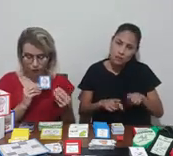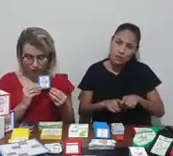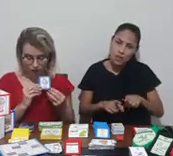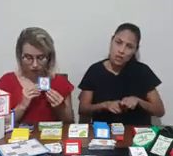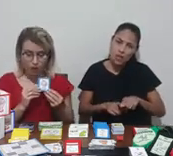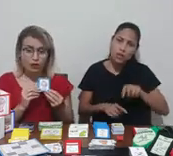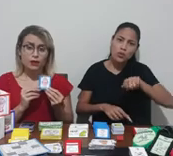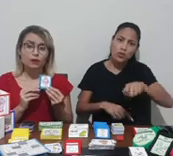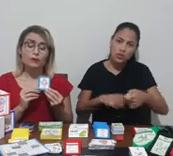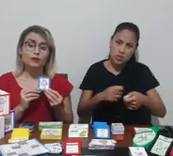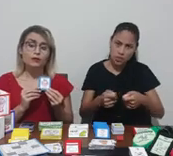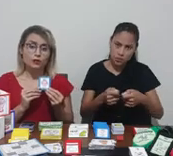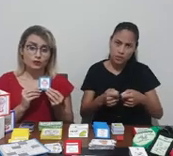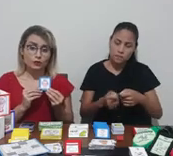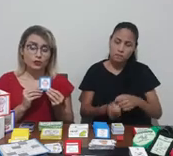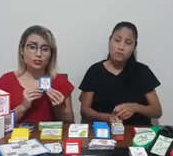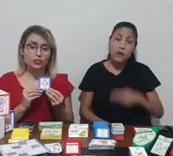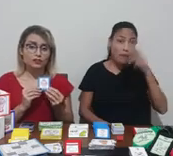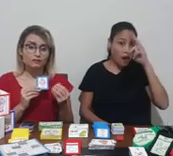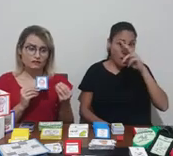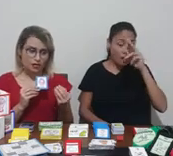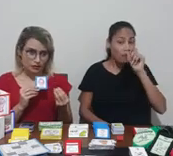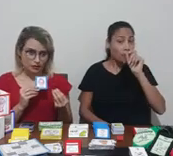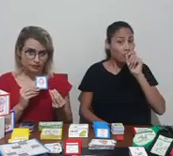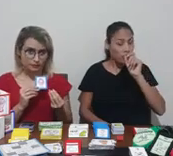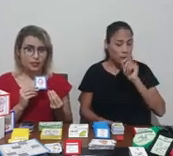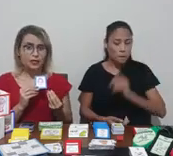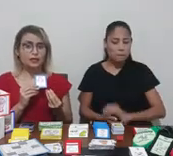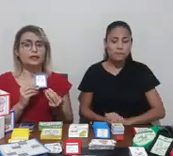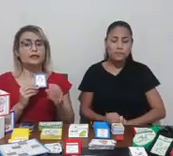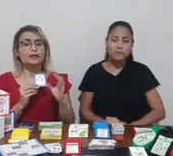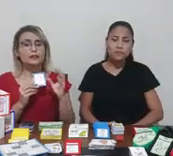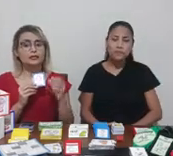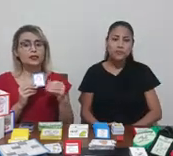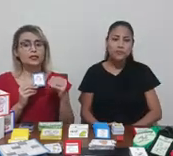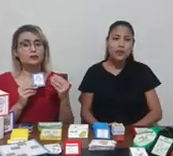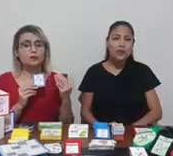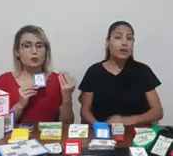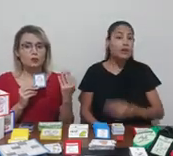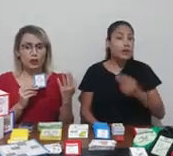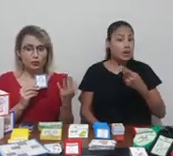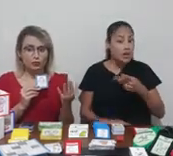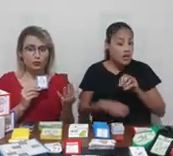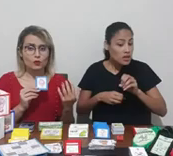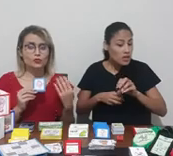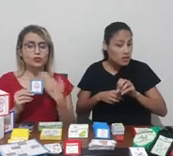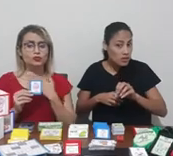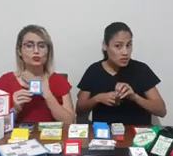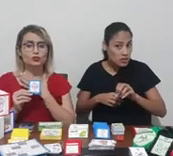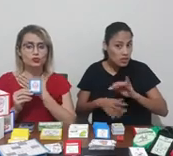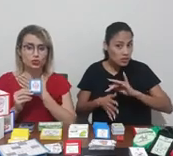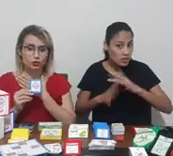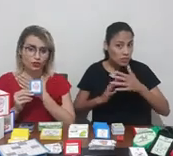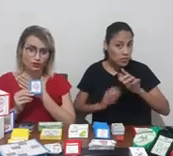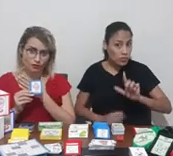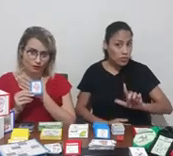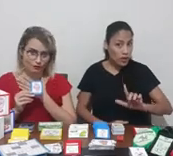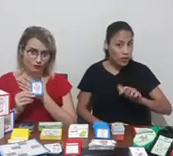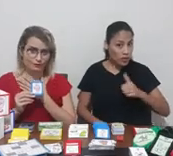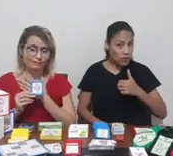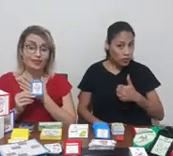o sinal. Lembrando que quando a gente fala de ensino de Libras como L1, ou seja, o surdo chegou